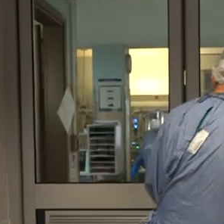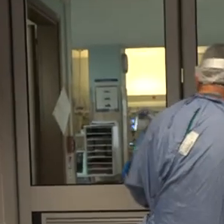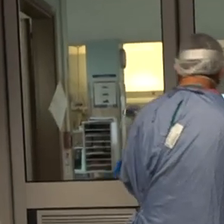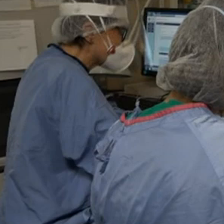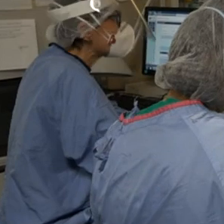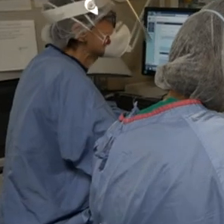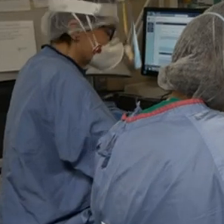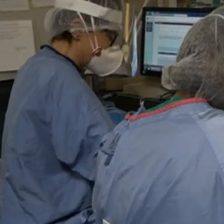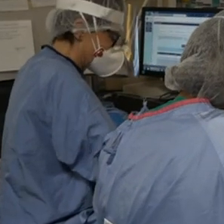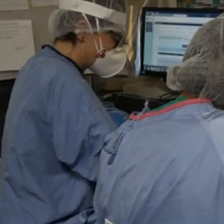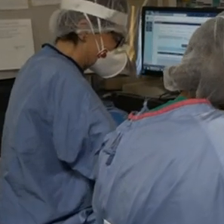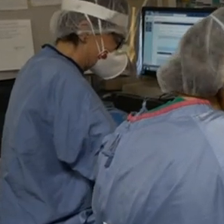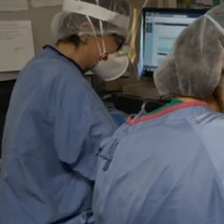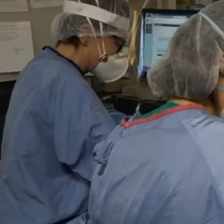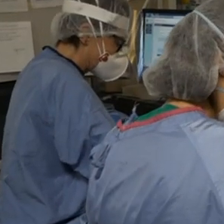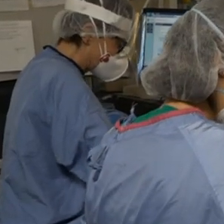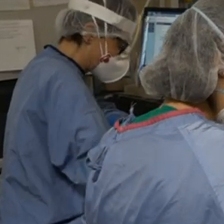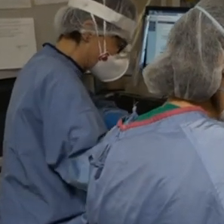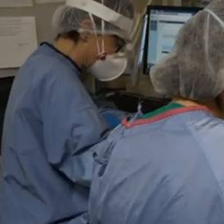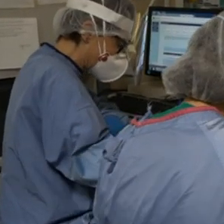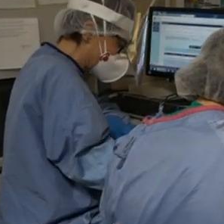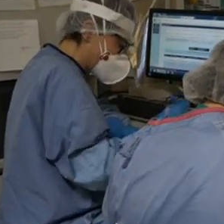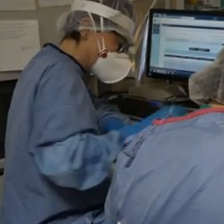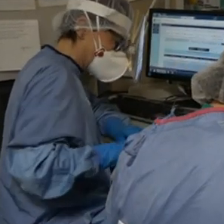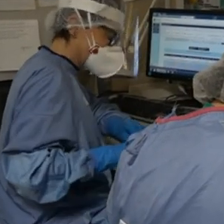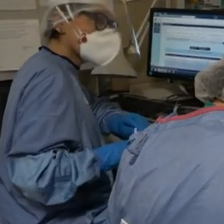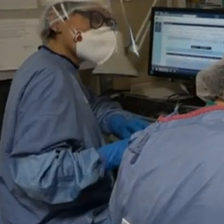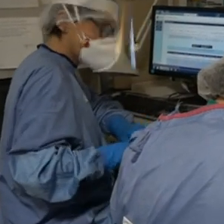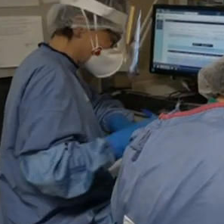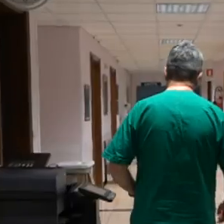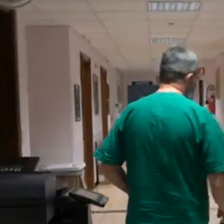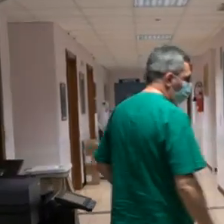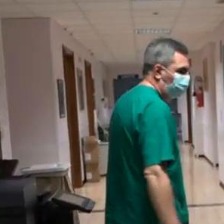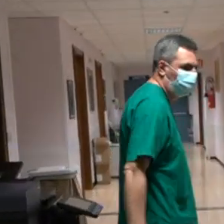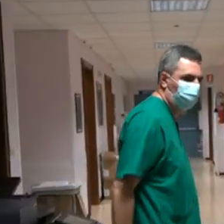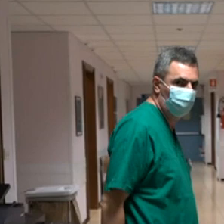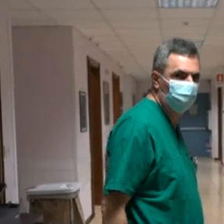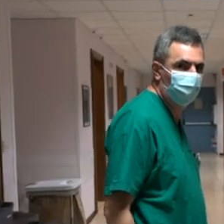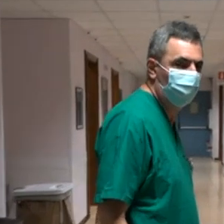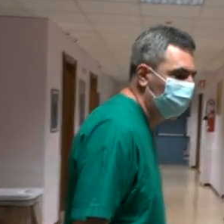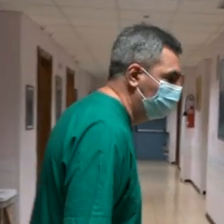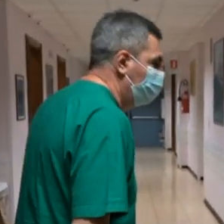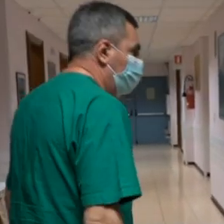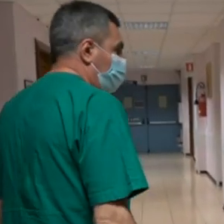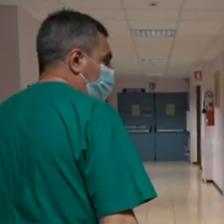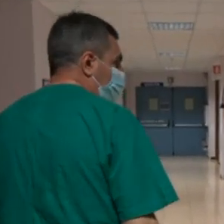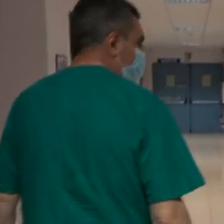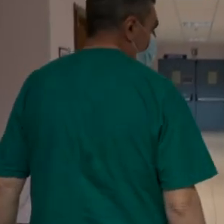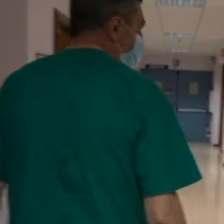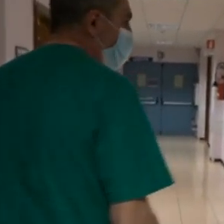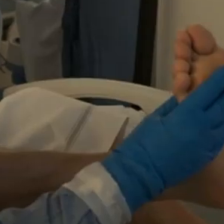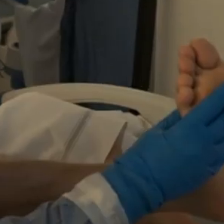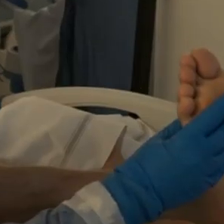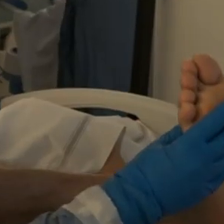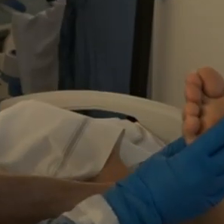intensive, attualmente al 5%, e l'incidenza, già ora sopra la soglia con 115 casi ogni 100.000 abitanti. Tra